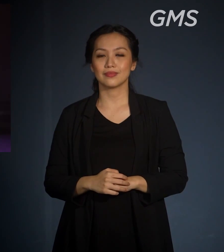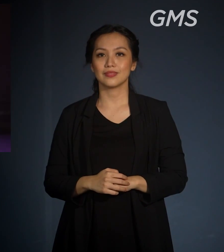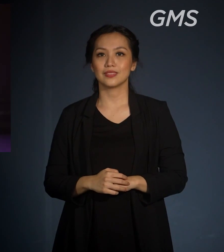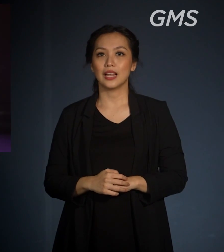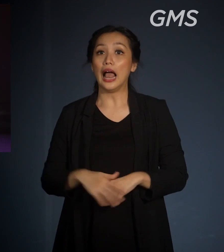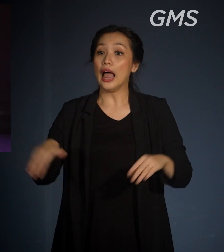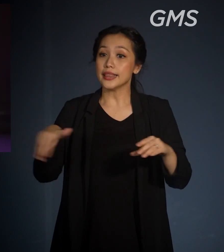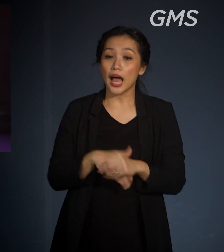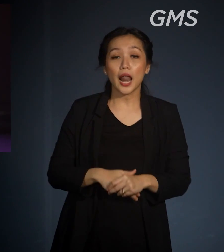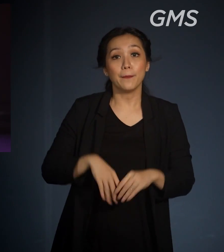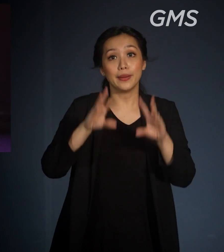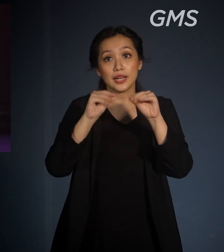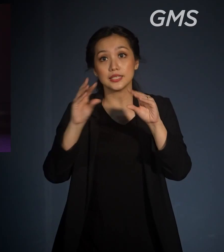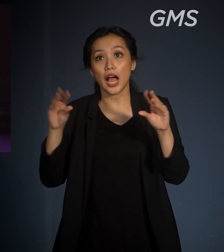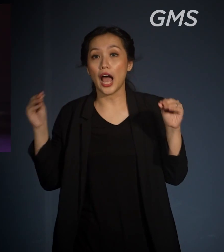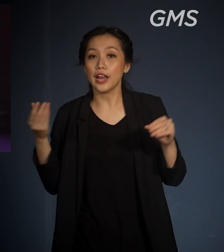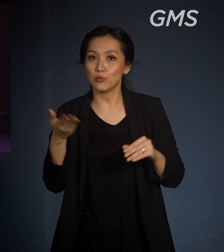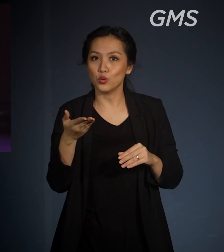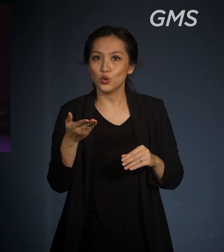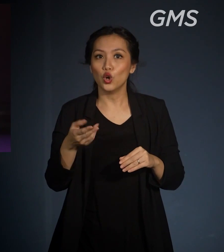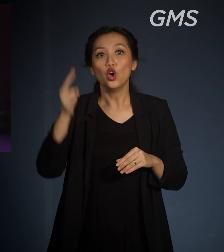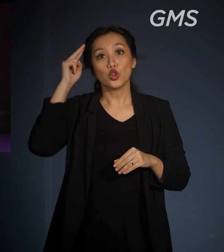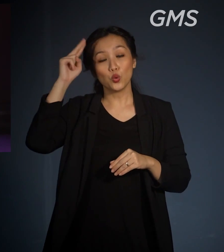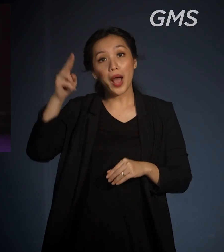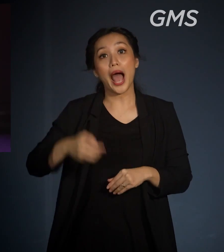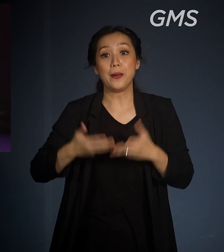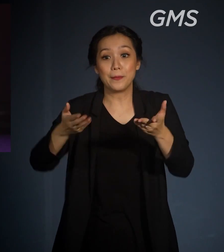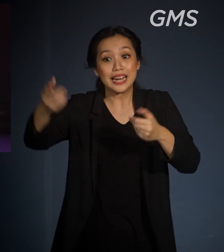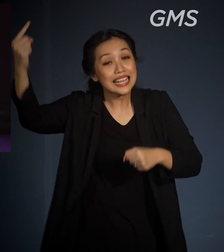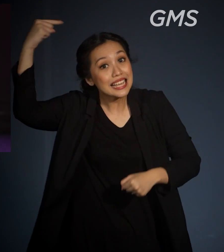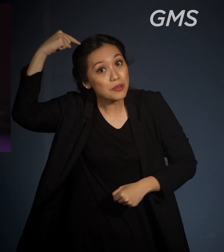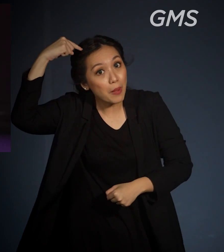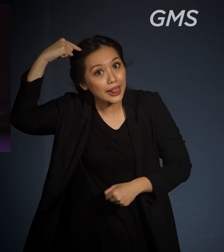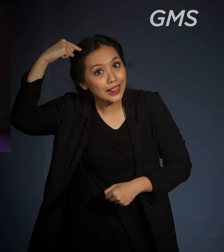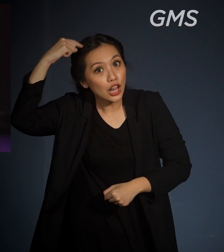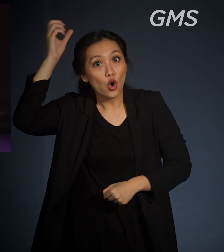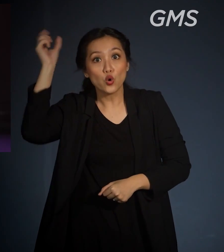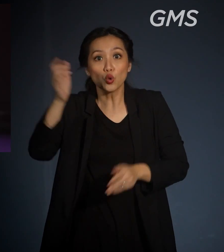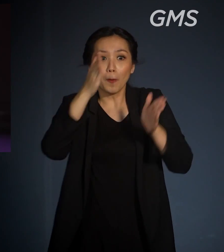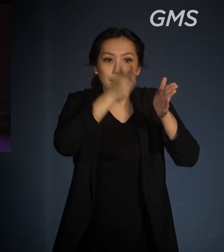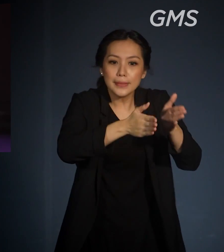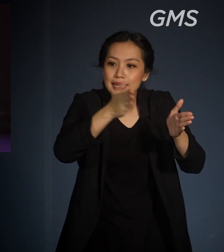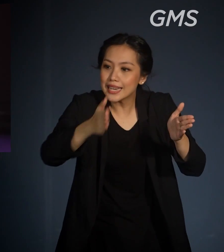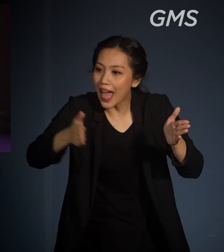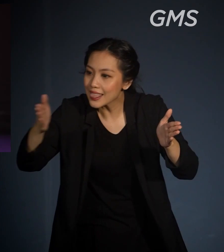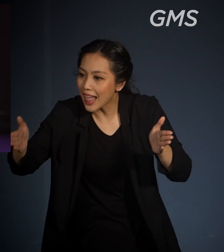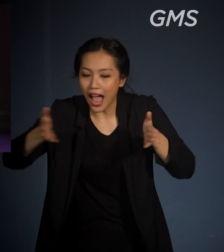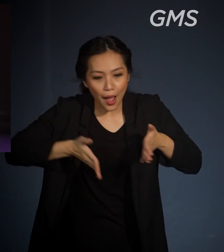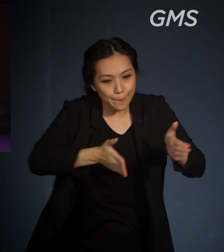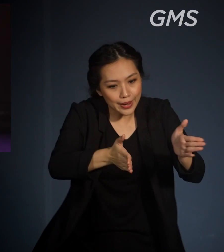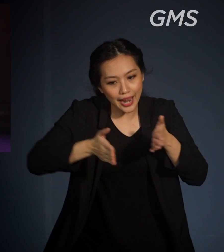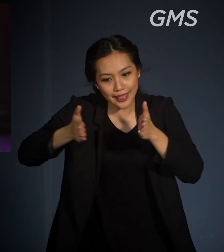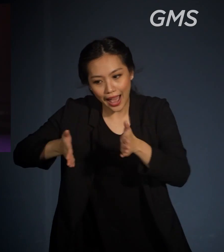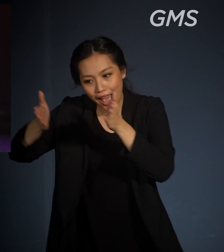Anda hikmat untuk mengelola kesibukan. Tuhan bisa kasih Anda hikmat untuk mengelola waktu.